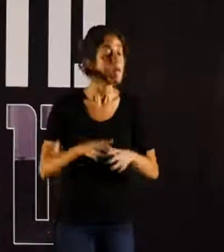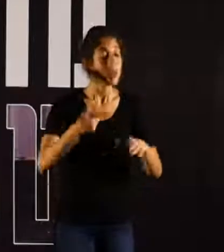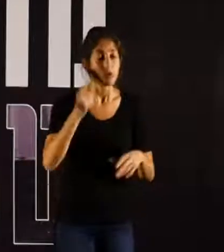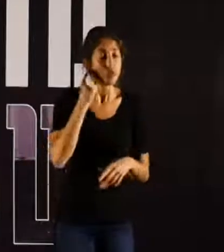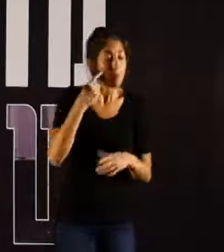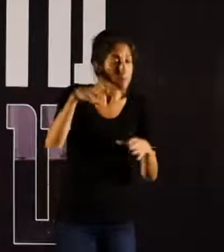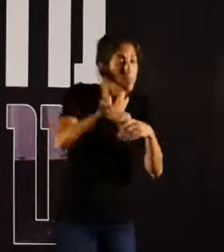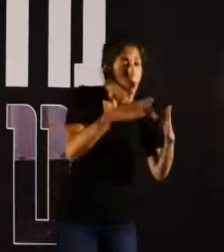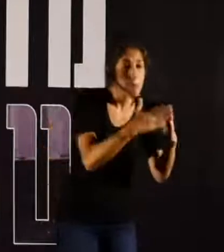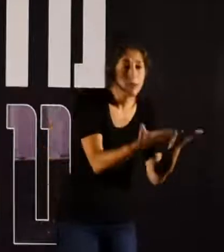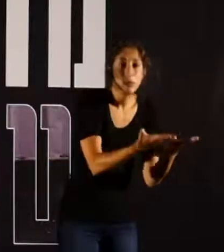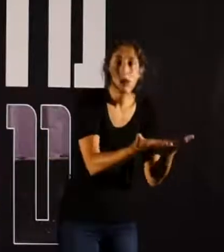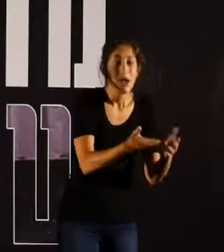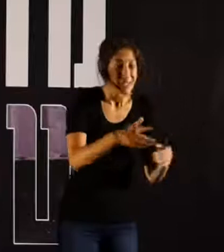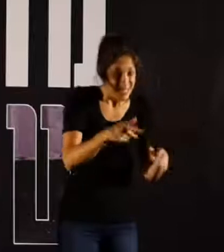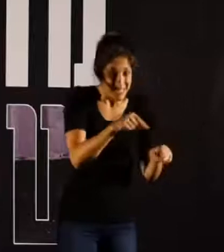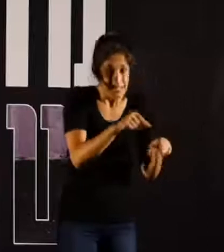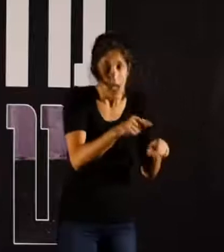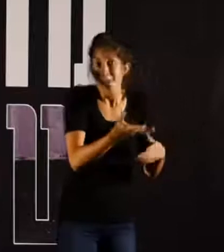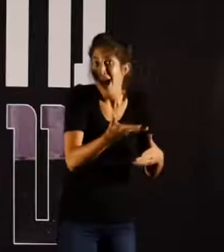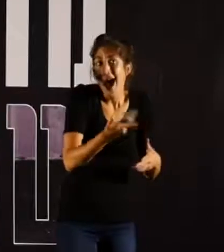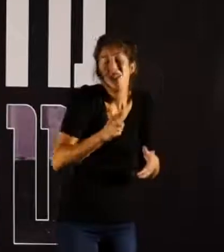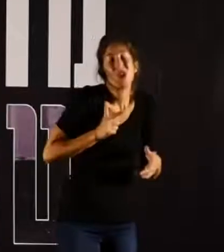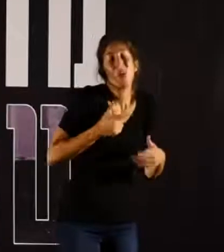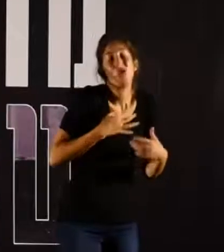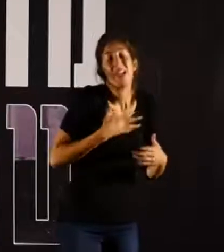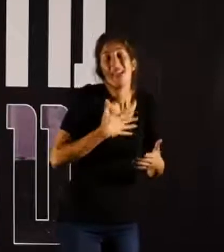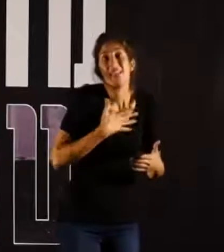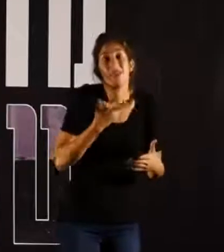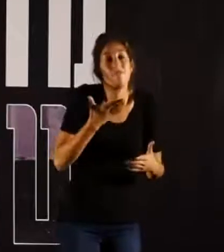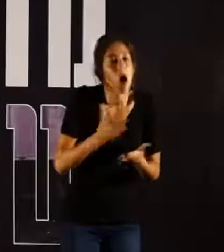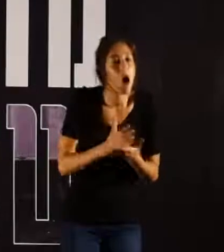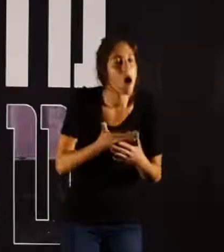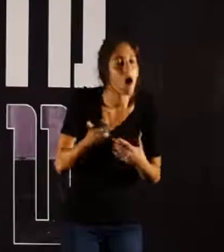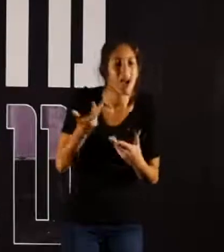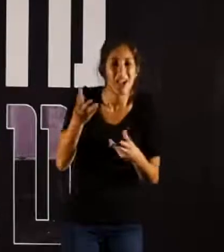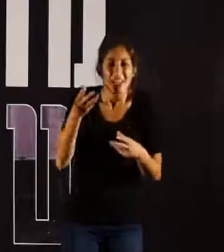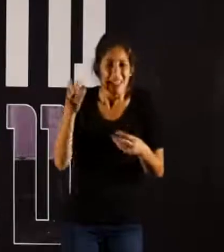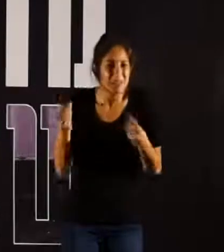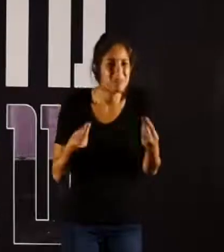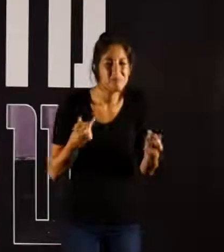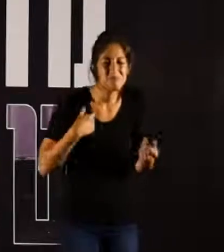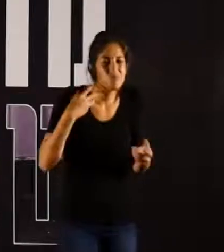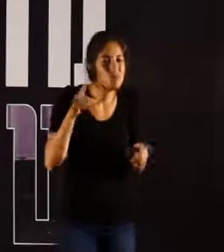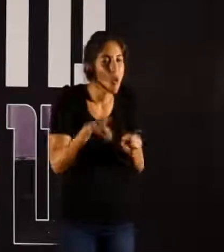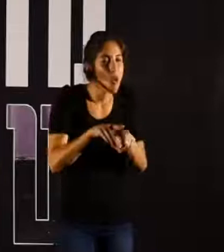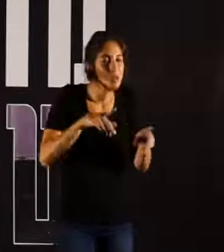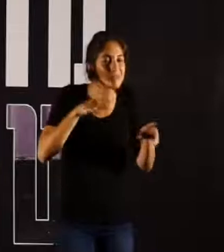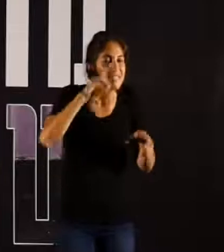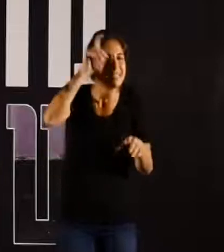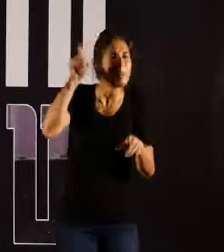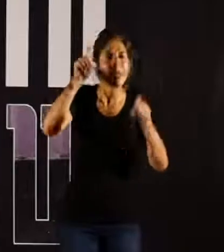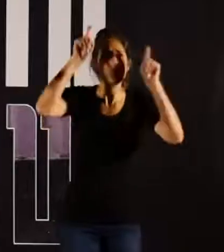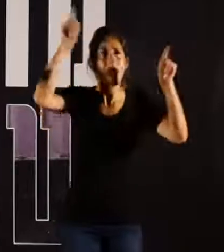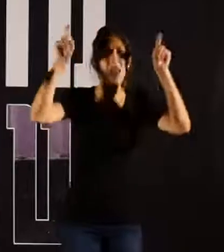ואנחנו שוהים בתוך הבית. בשלב זה של השירות שלי אני כבר מתחיל להסתובב עם סימני שאלה, ואני כבר לא כך בטוח